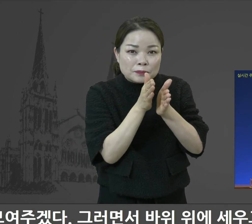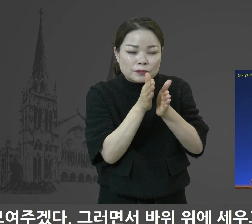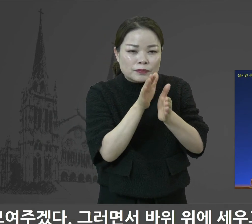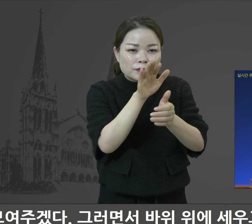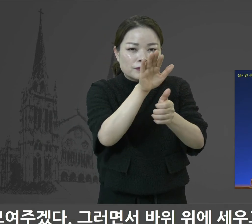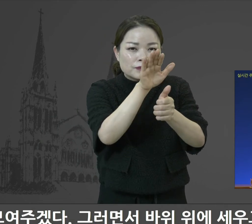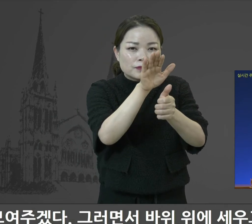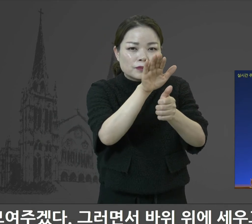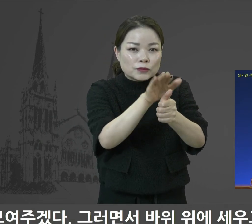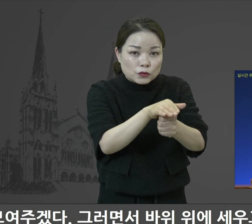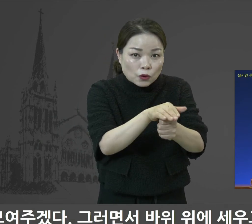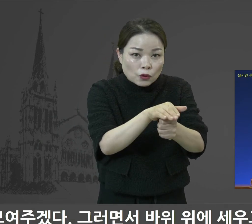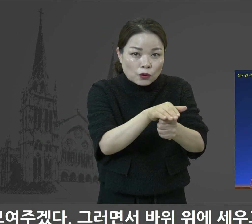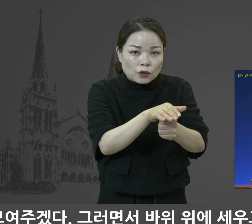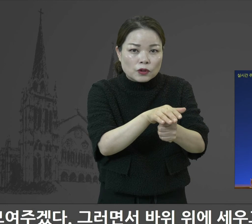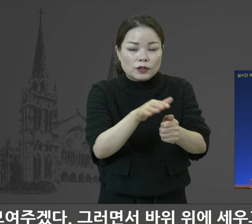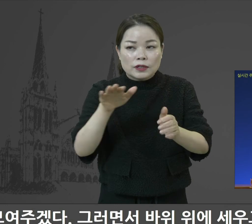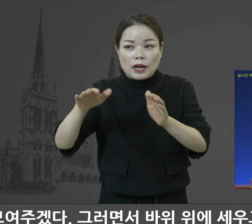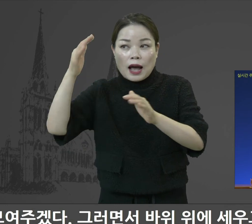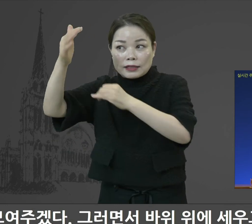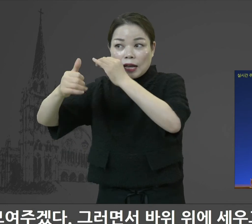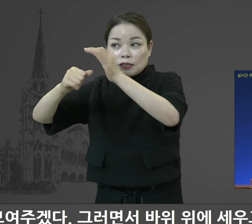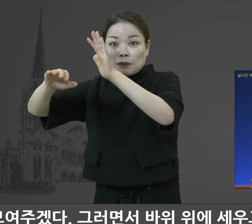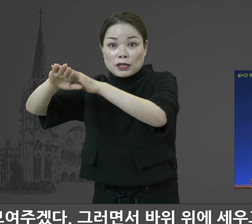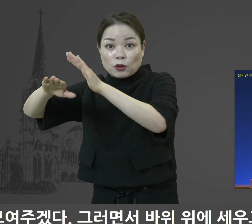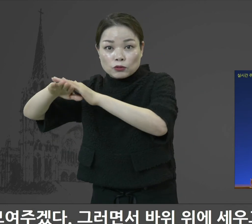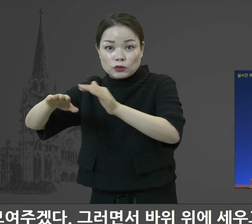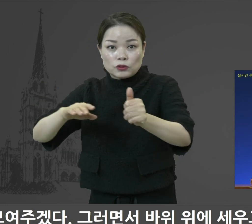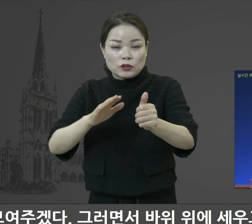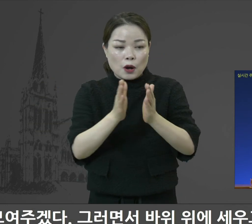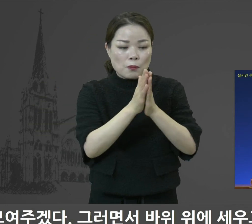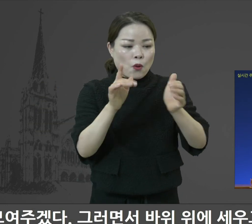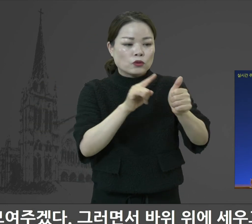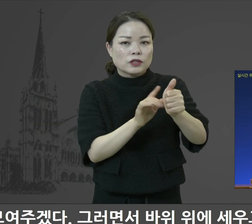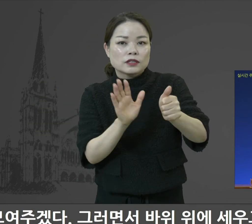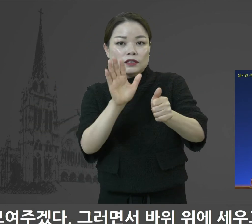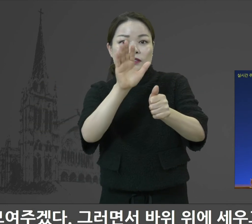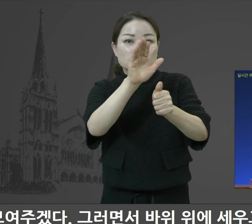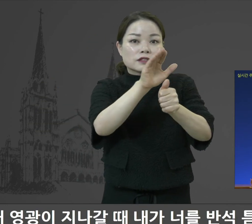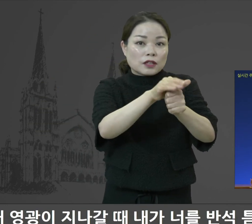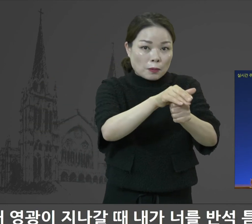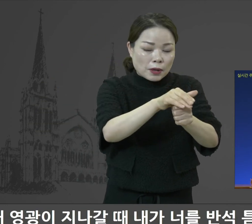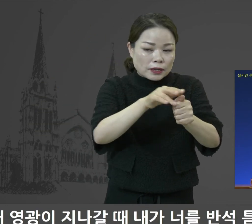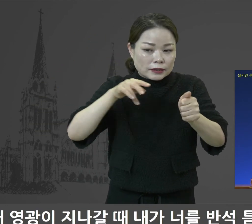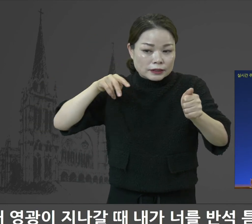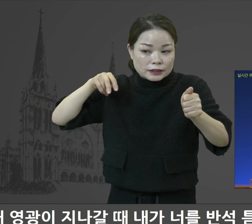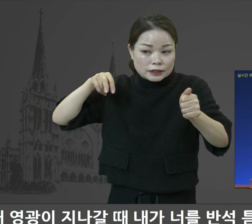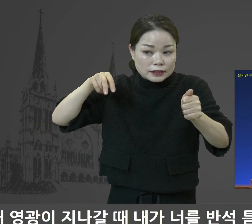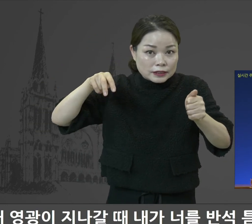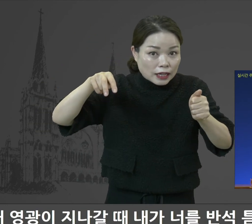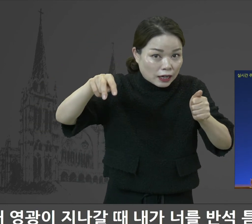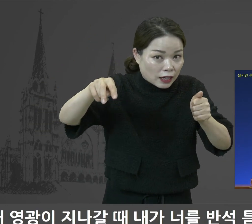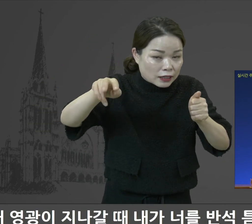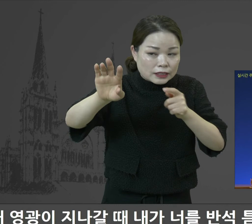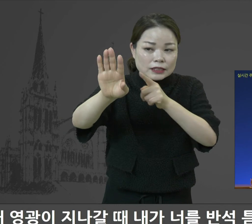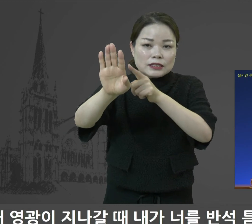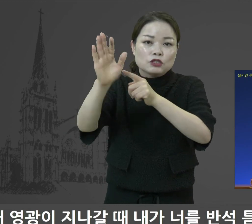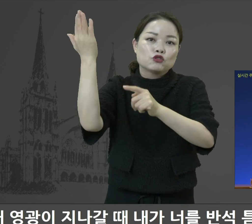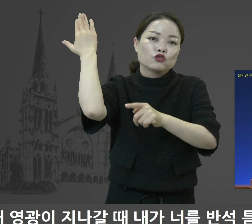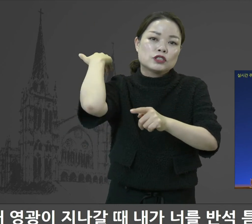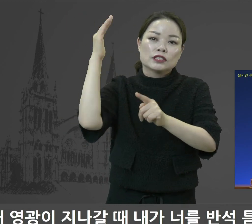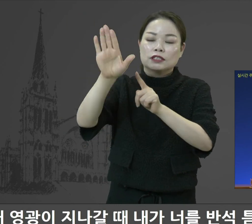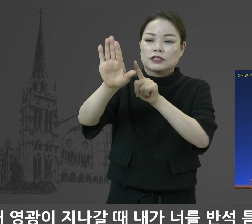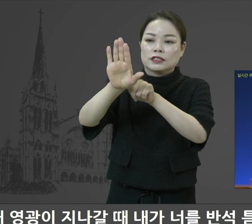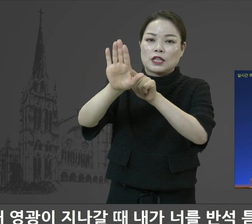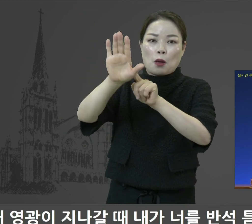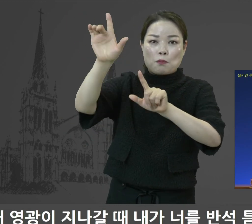두고 내 손으로 너를 덮었다가 지나간 뒤에 뒷모습은